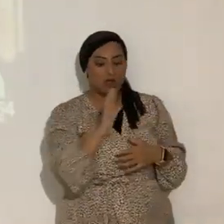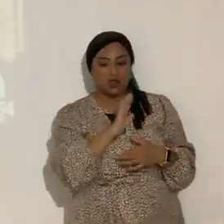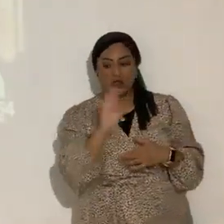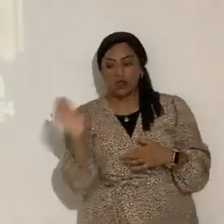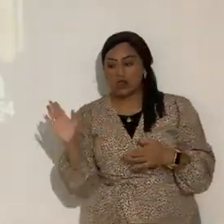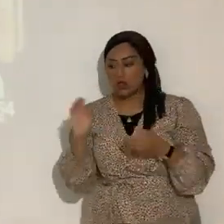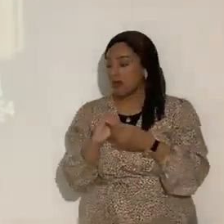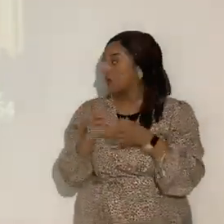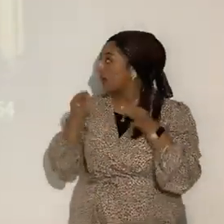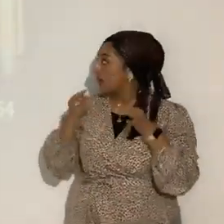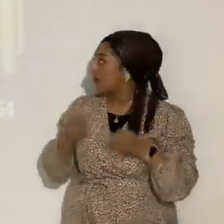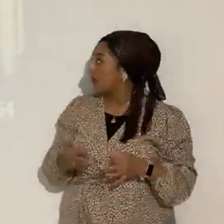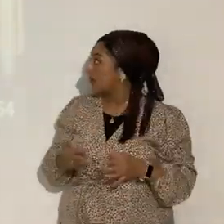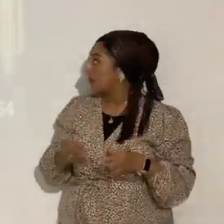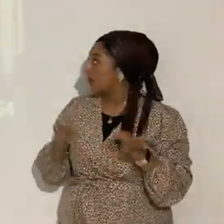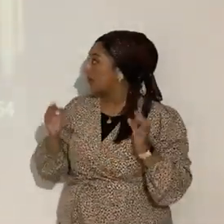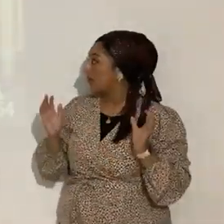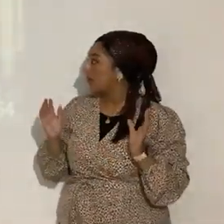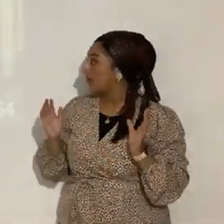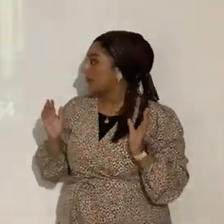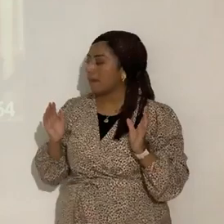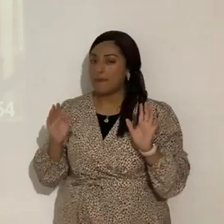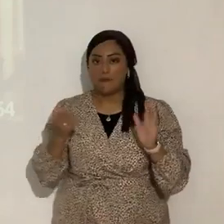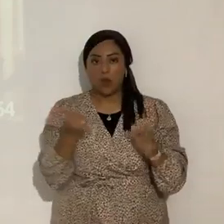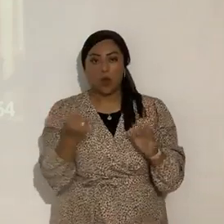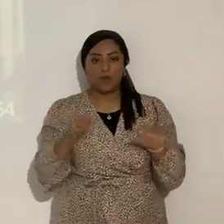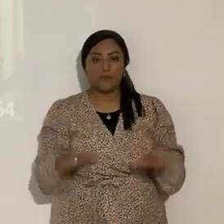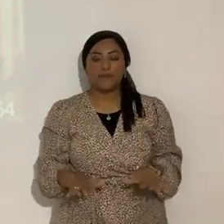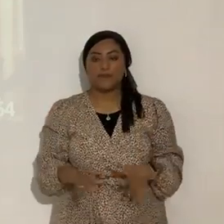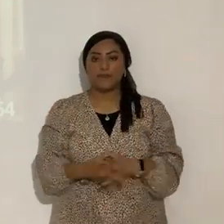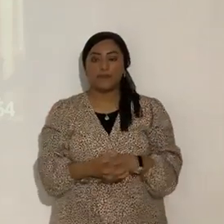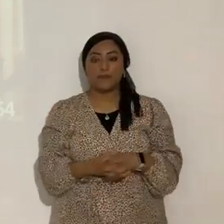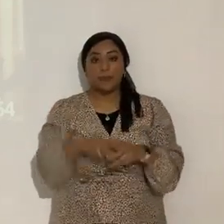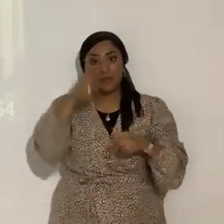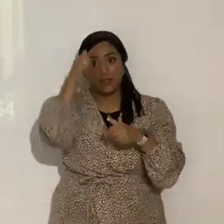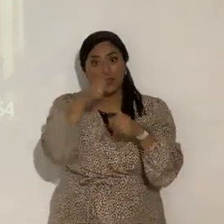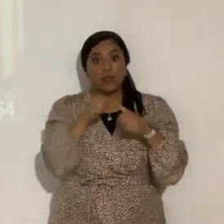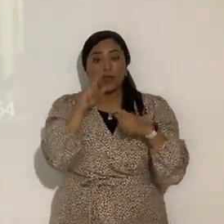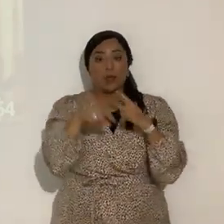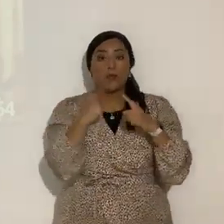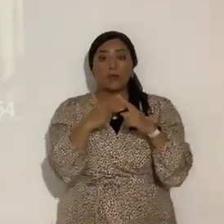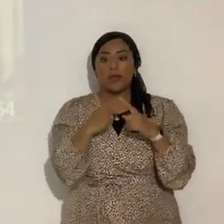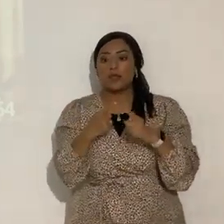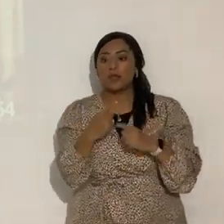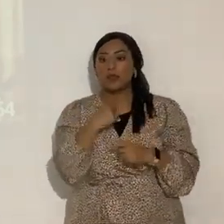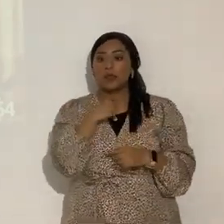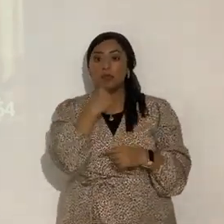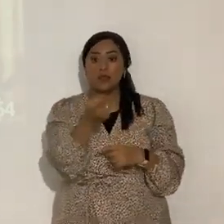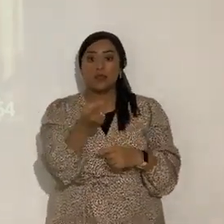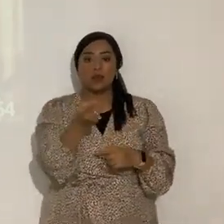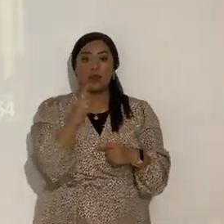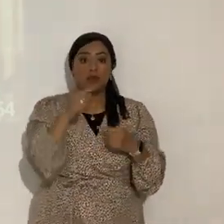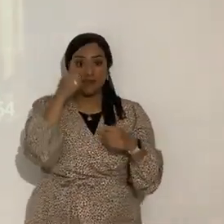propia voluntad. A ver, voy a hacer un paréntesis, bajen sus manitas. Recuerda cuando se te dijo,